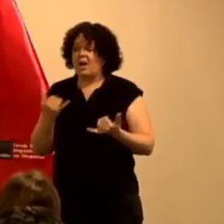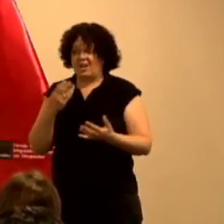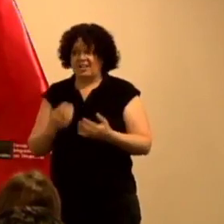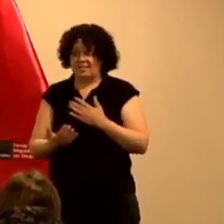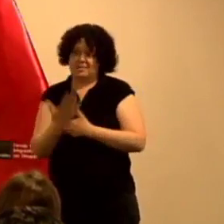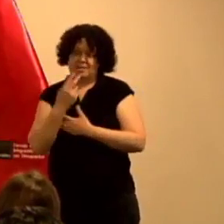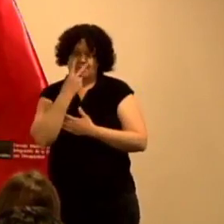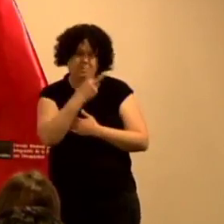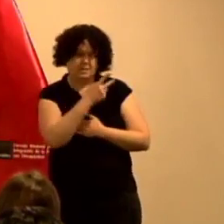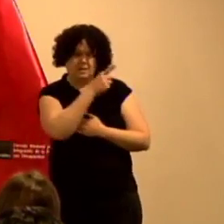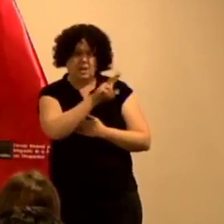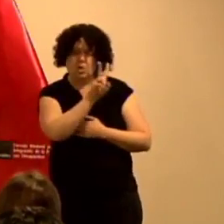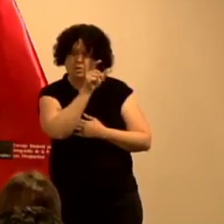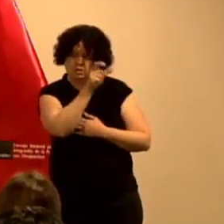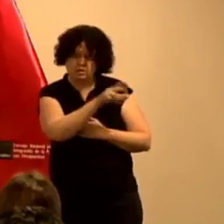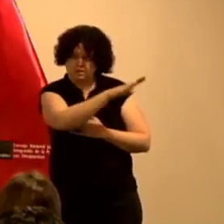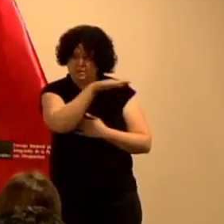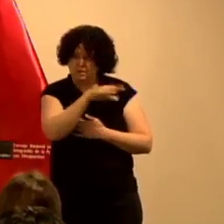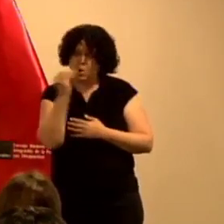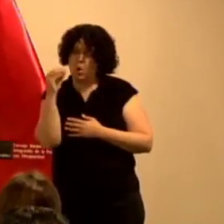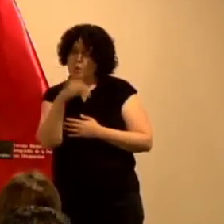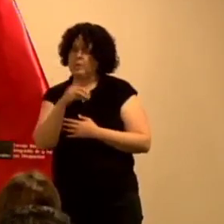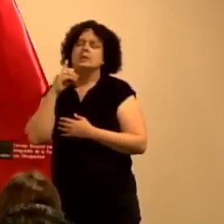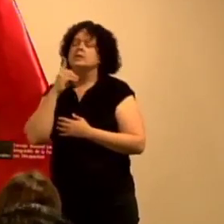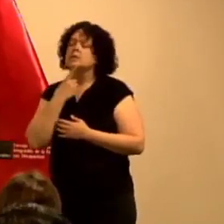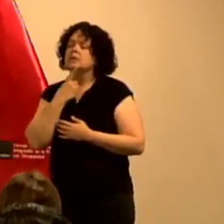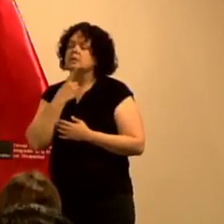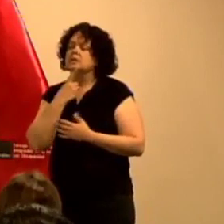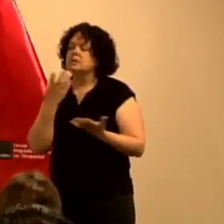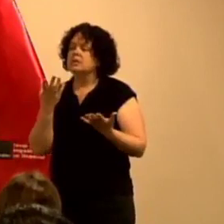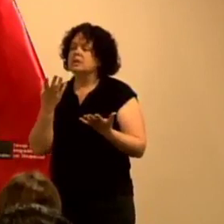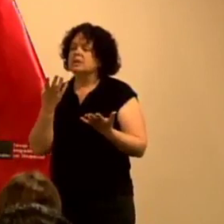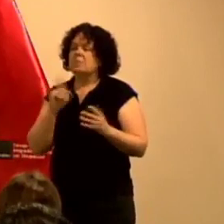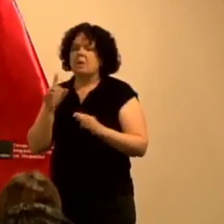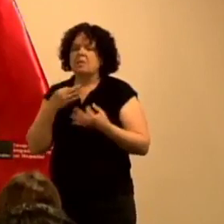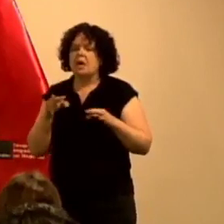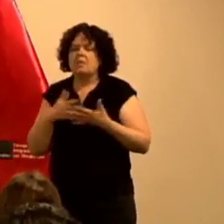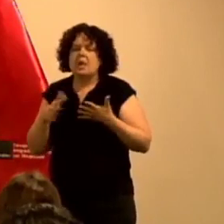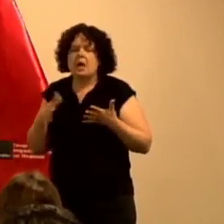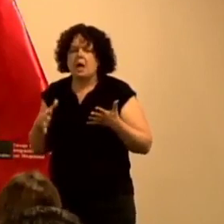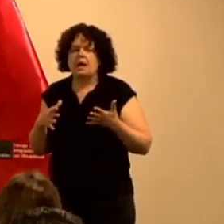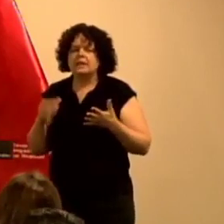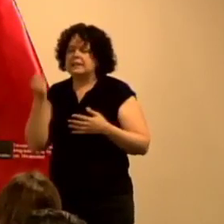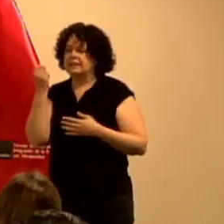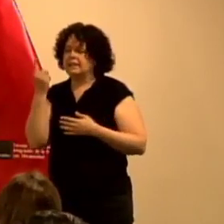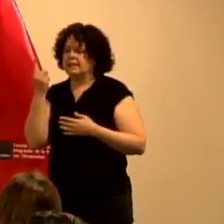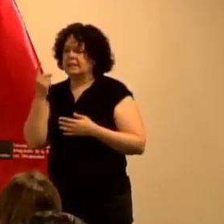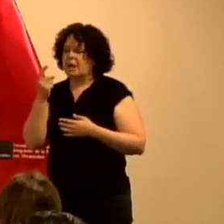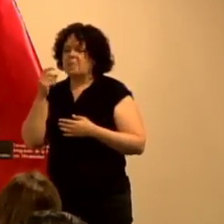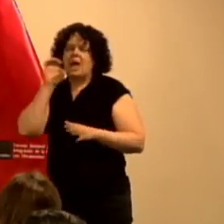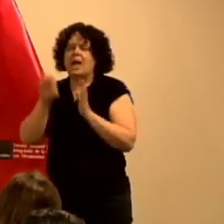pero poco les entiende. Una persona sorda que sube a un ómnibus, a un medio de transporte, no lo identifican como persona